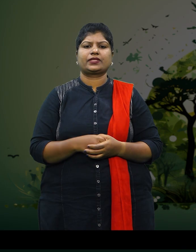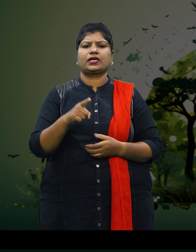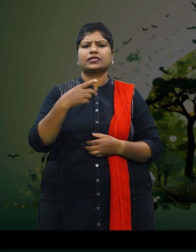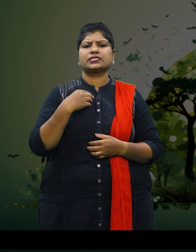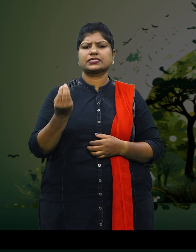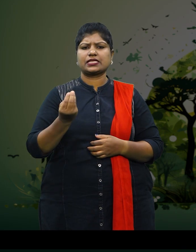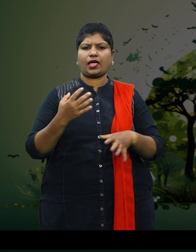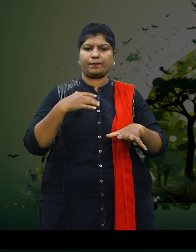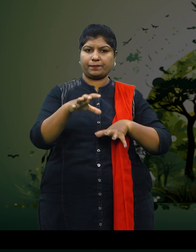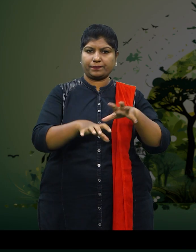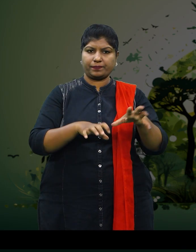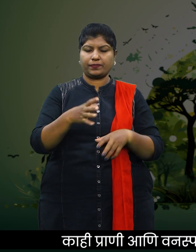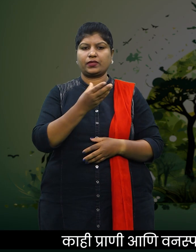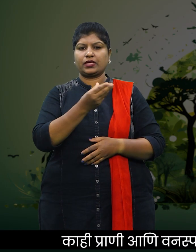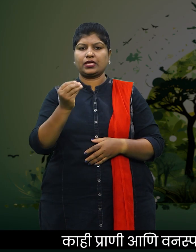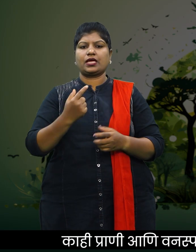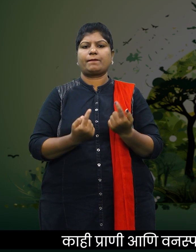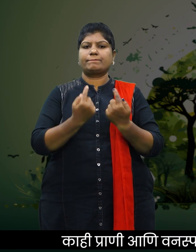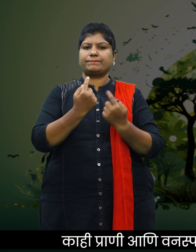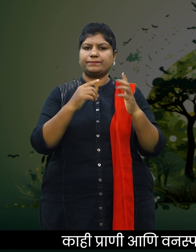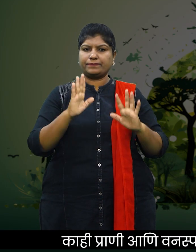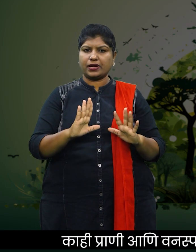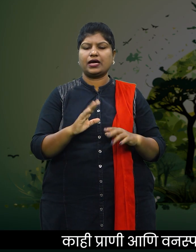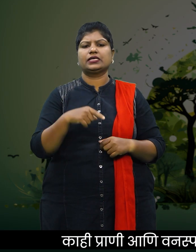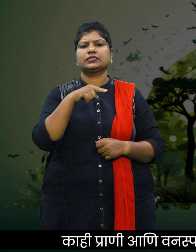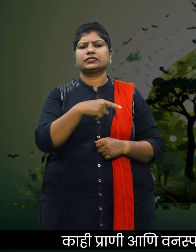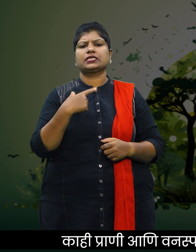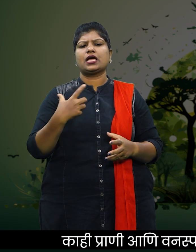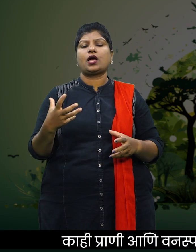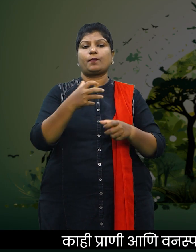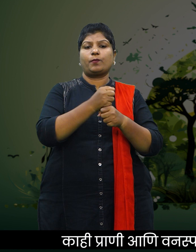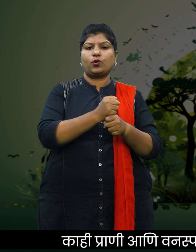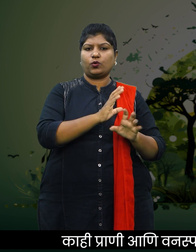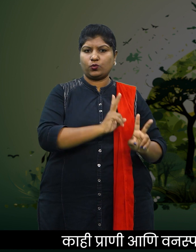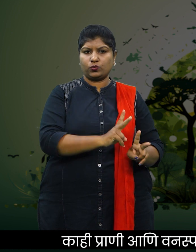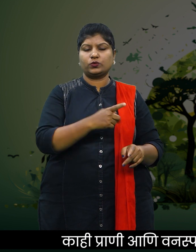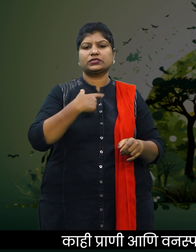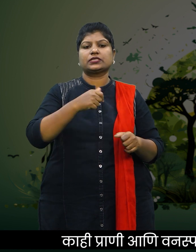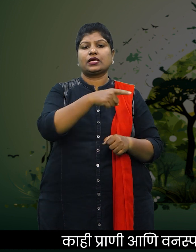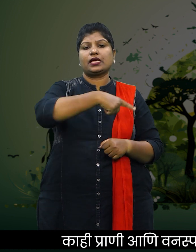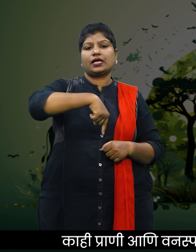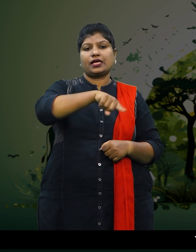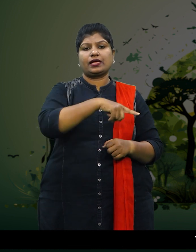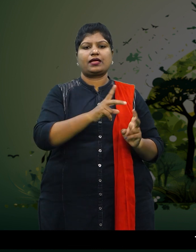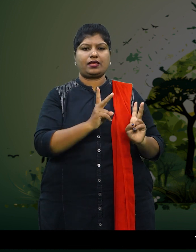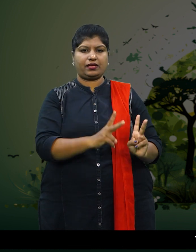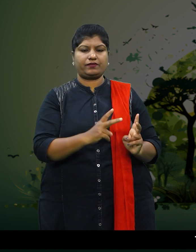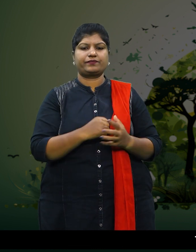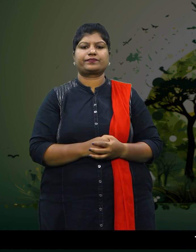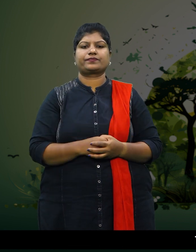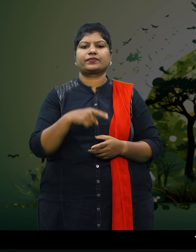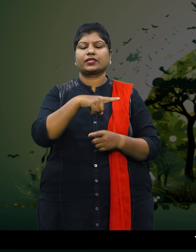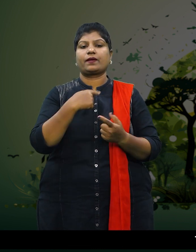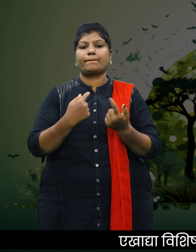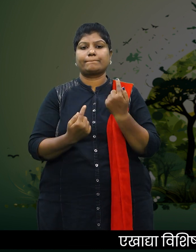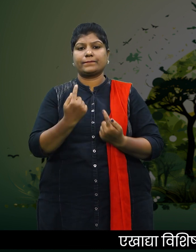वनस्पती आणि प्राणी. काही प्राणी आणि वनस्पती विशेषतः विशिष्ट क्षेत्राशी संबंधित असतात. वनस्पती आणि